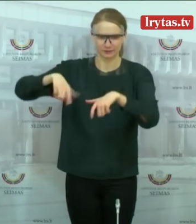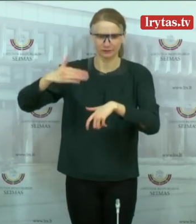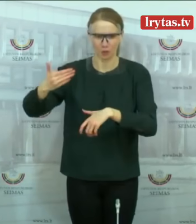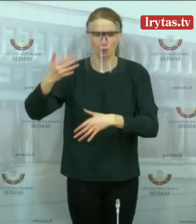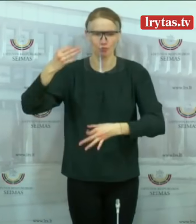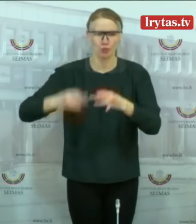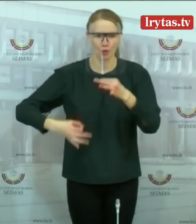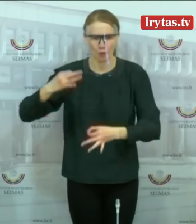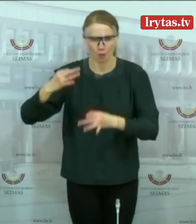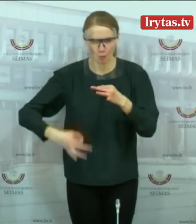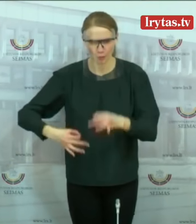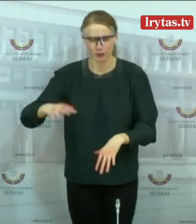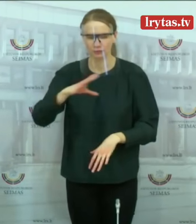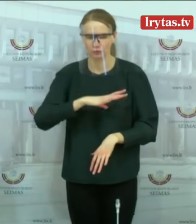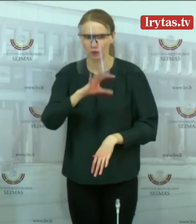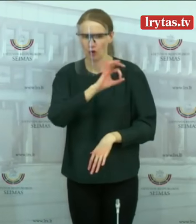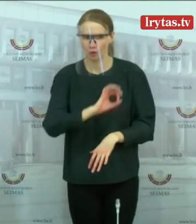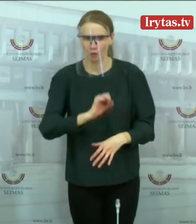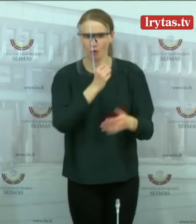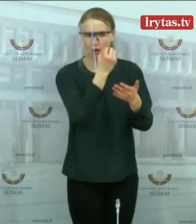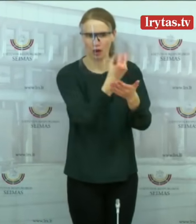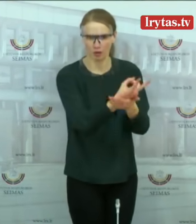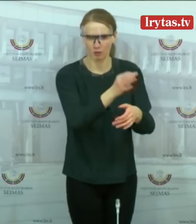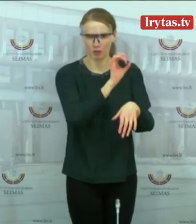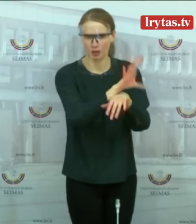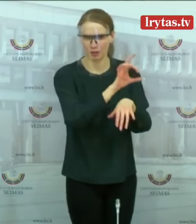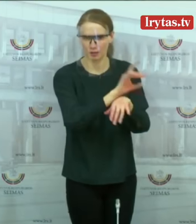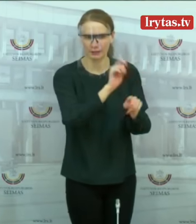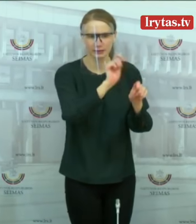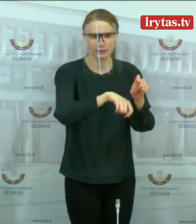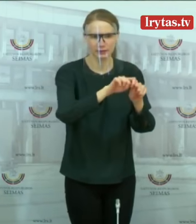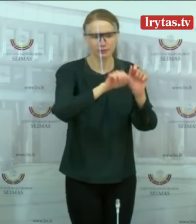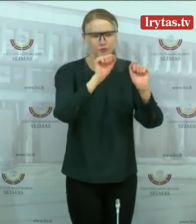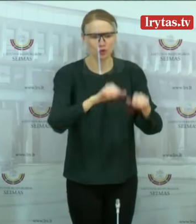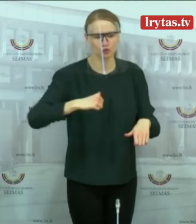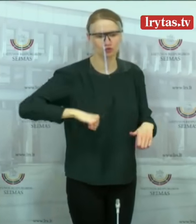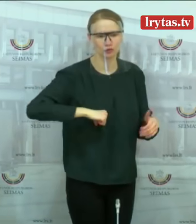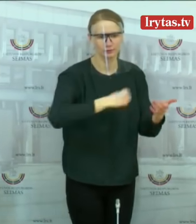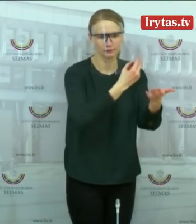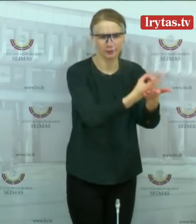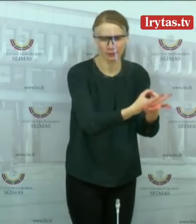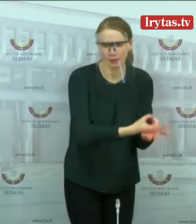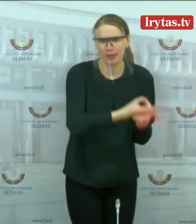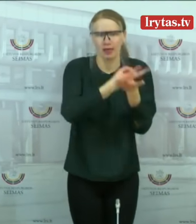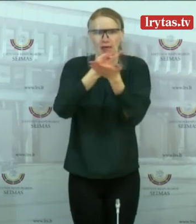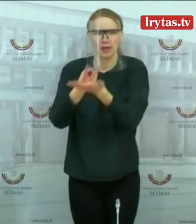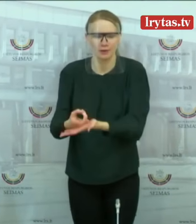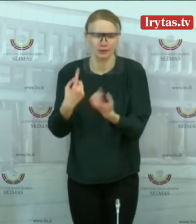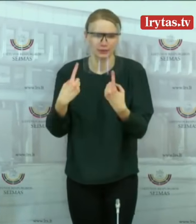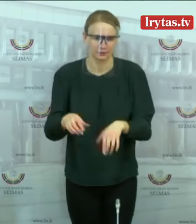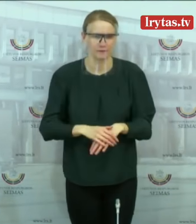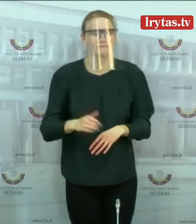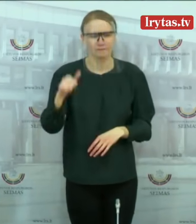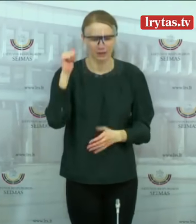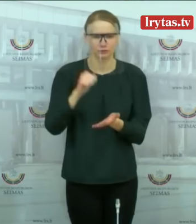metu svarstytas hospiso pacientų iškelimo iš įstaigos ir kitų būtinųjų veiksmų atlikimo klausimas, kuris jau buvo pristatytas vakar